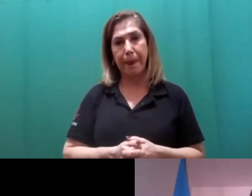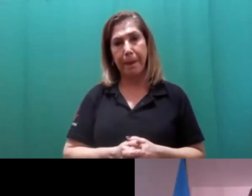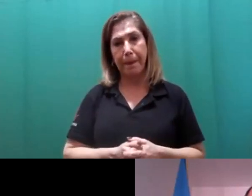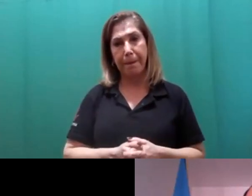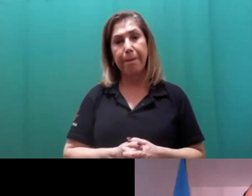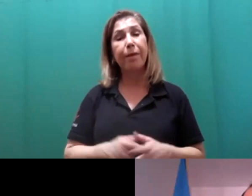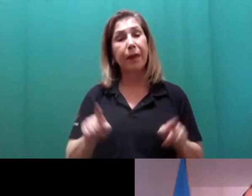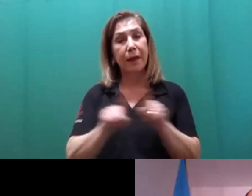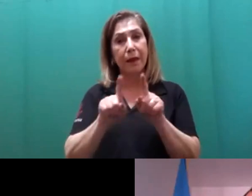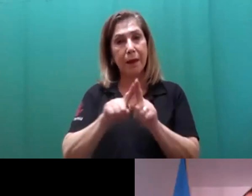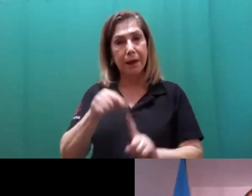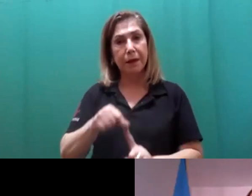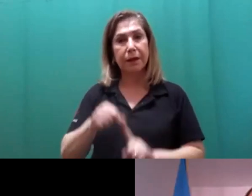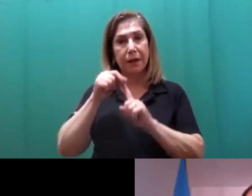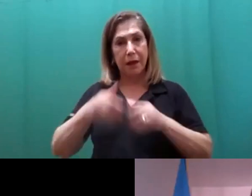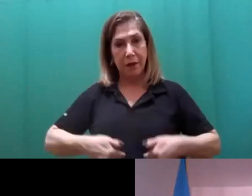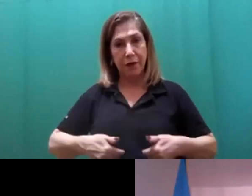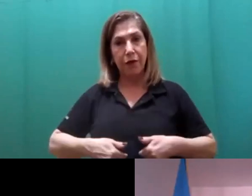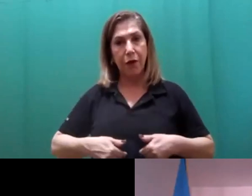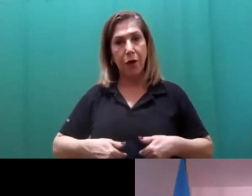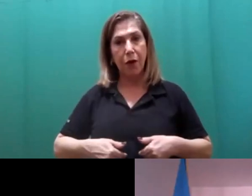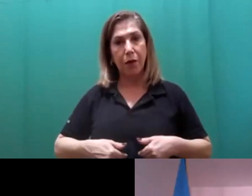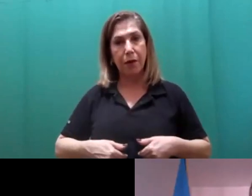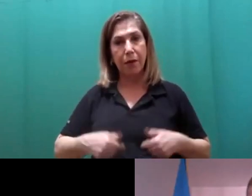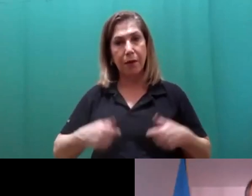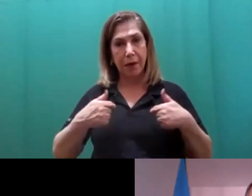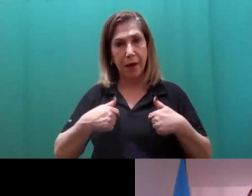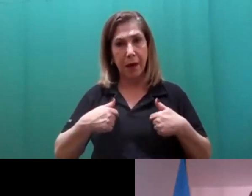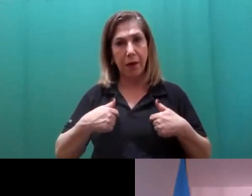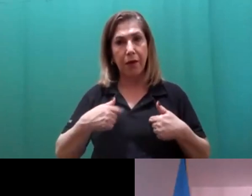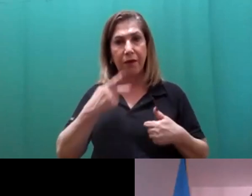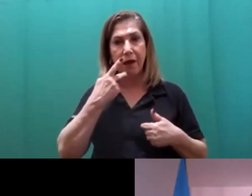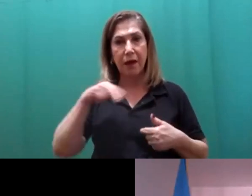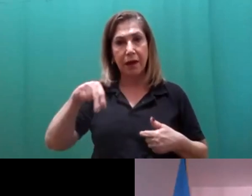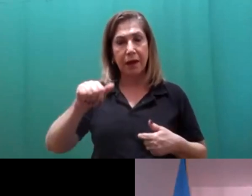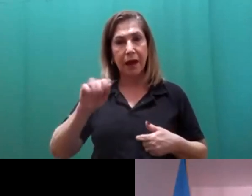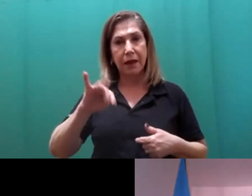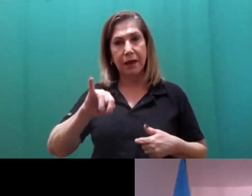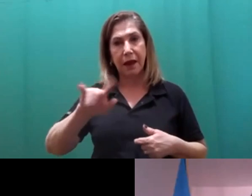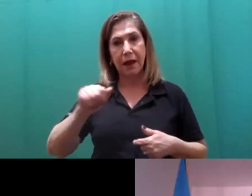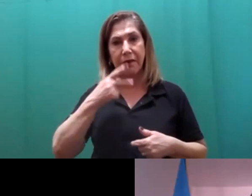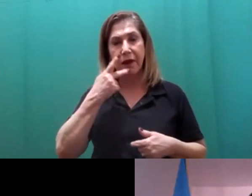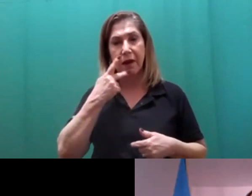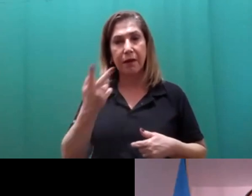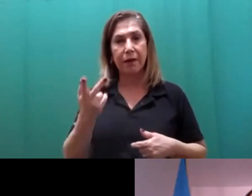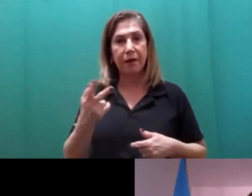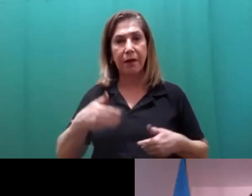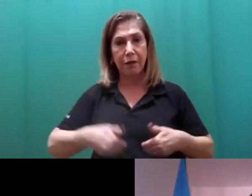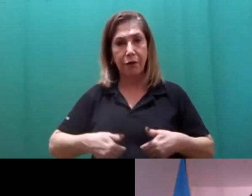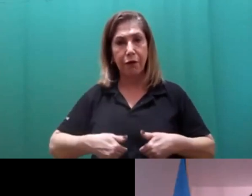destacar que a fome é precisamente Josué de Castro, que nos mostrava Natália, comentou que a fome